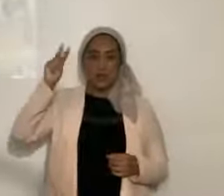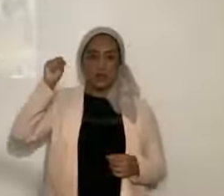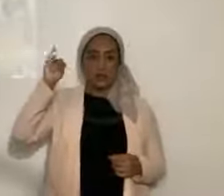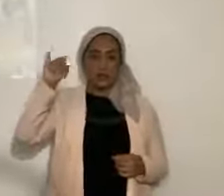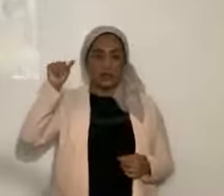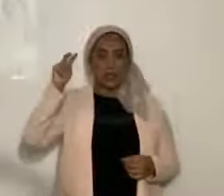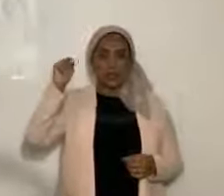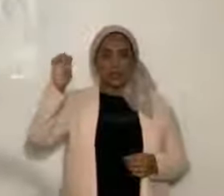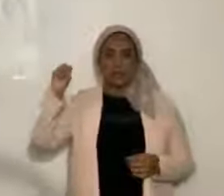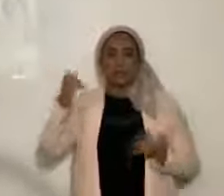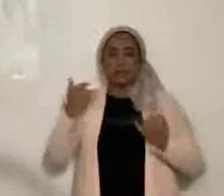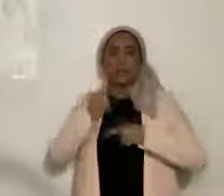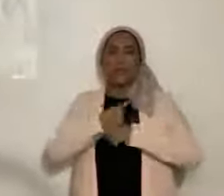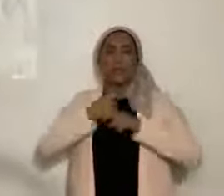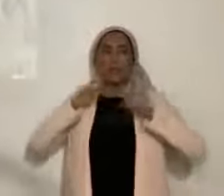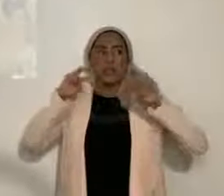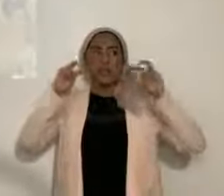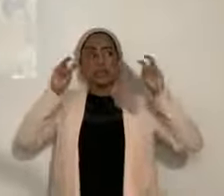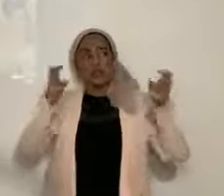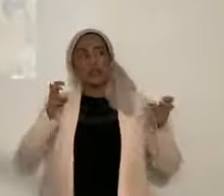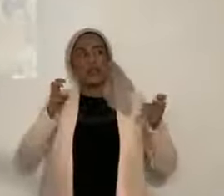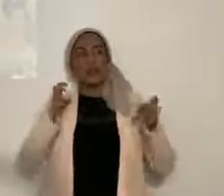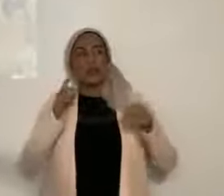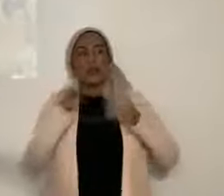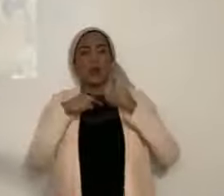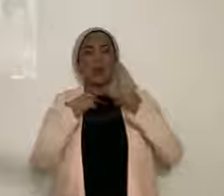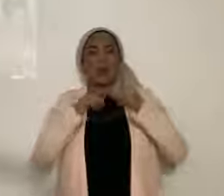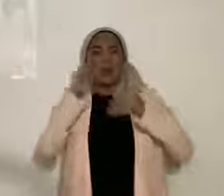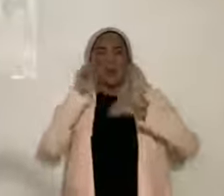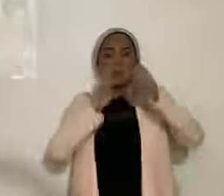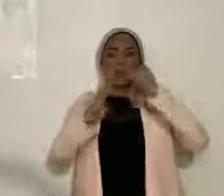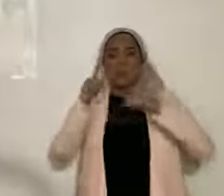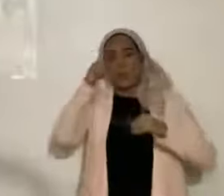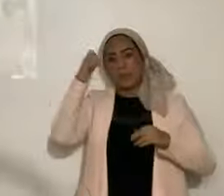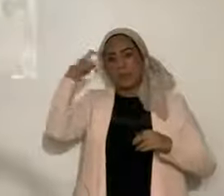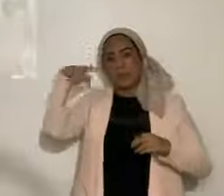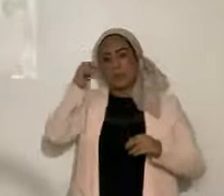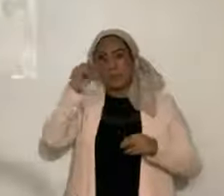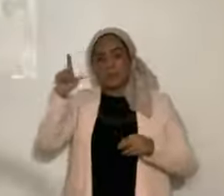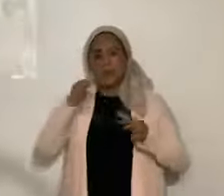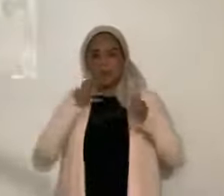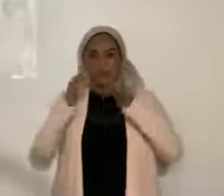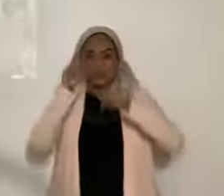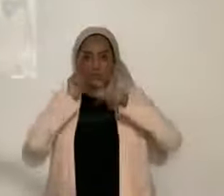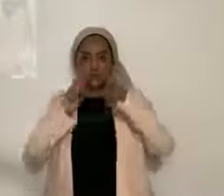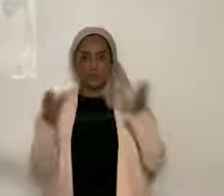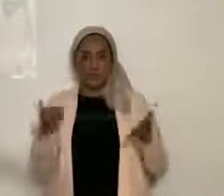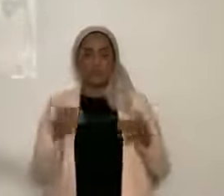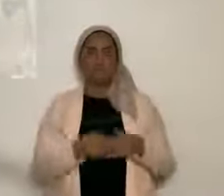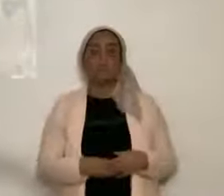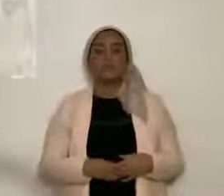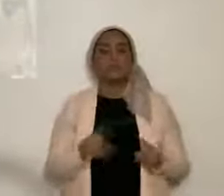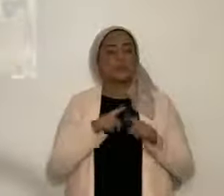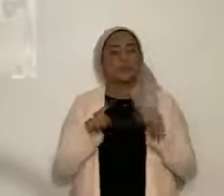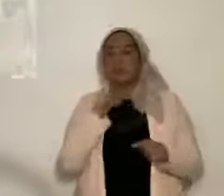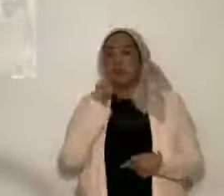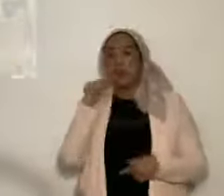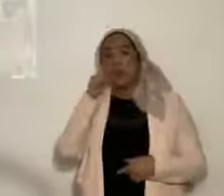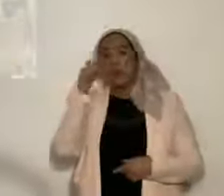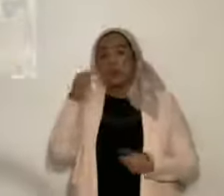Esos temas son de profecía, porque Pablo precisamente está profetizando acá, pero no porque